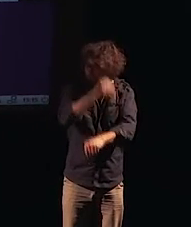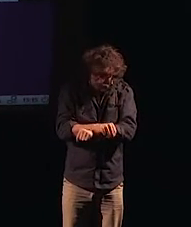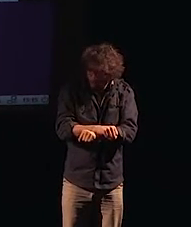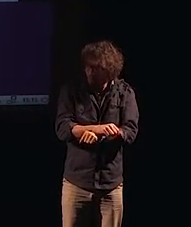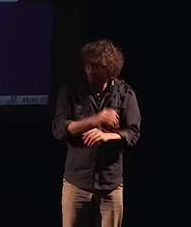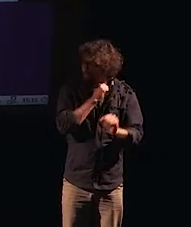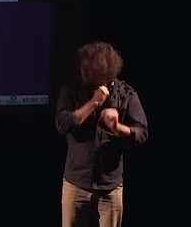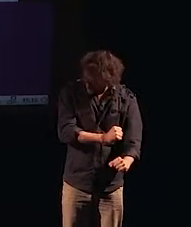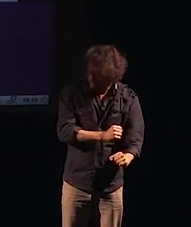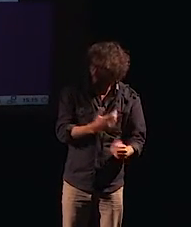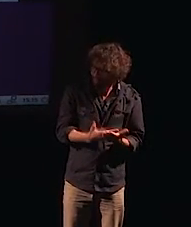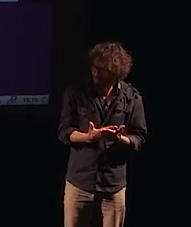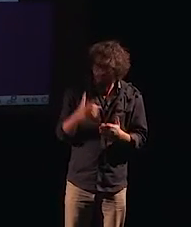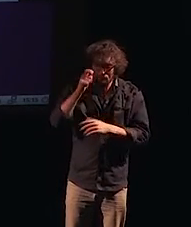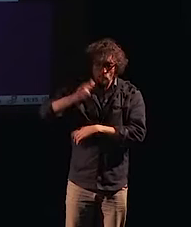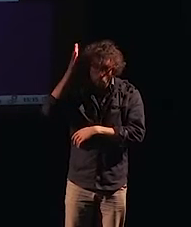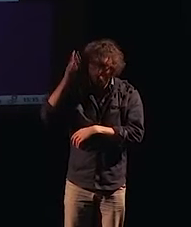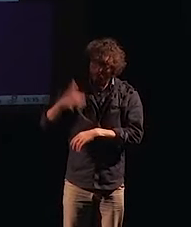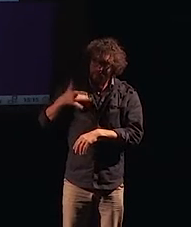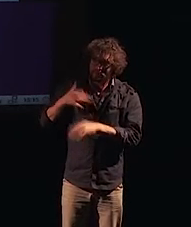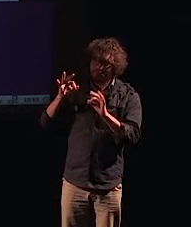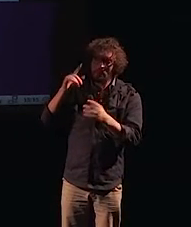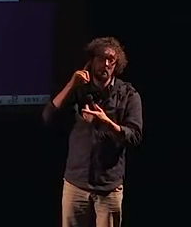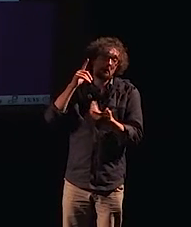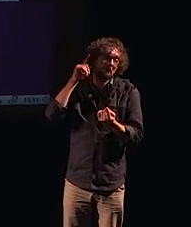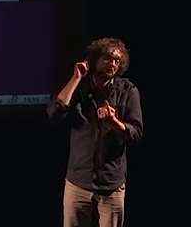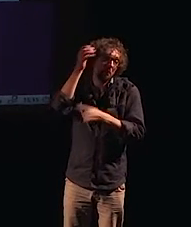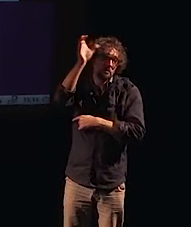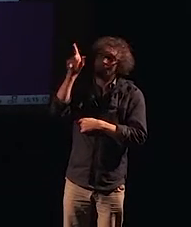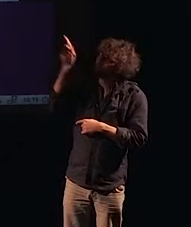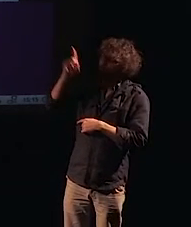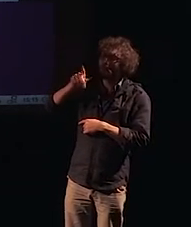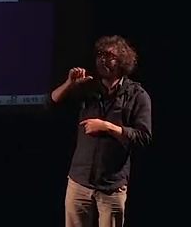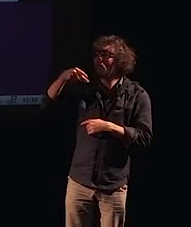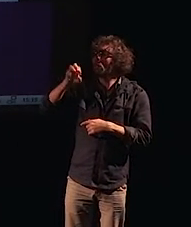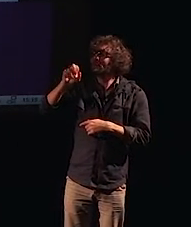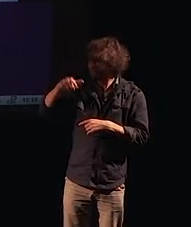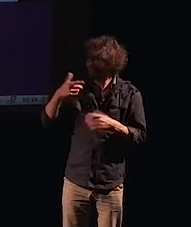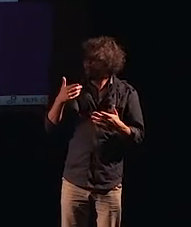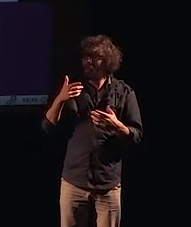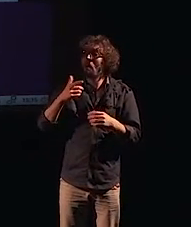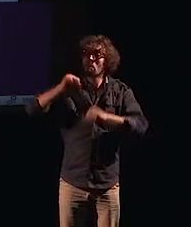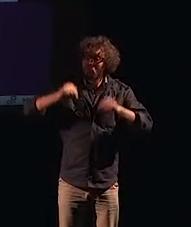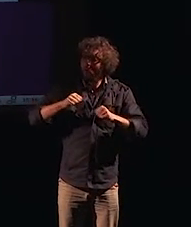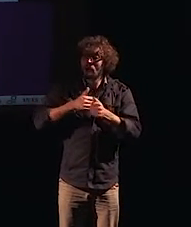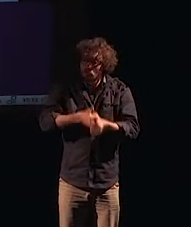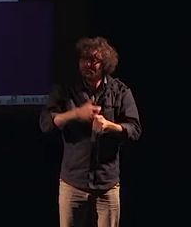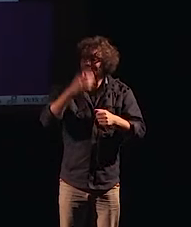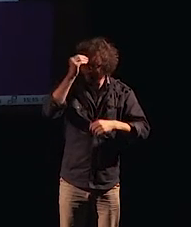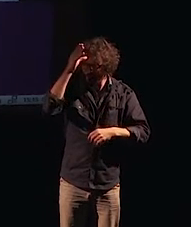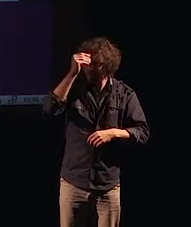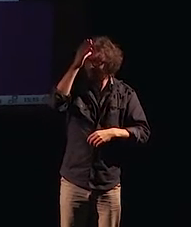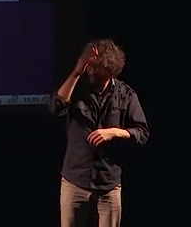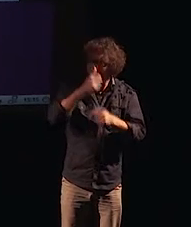aussi une chose très intéressante que raconte Foucault à propos de Benyamtif, c'est que le pouvoir dépend du savoir et le savoir dépend du pouvoir à ce moment-là. C'est que c'est le fait